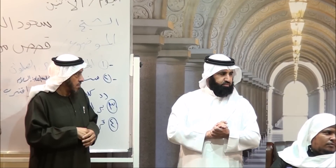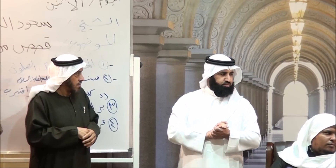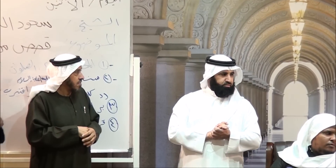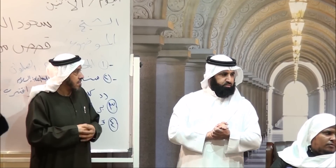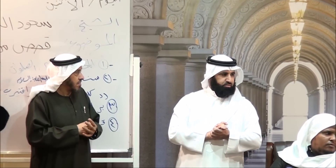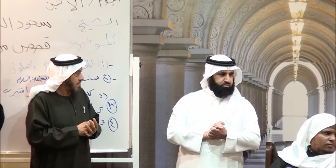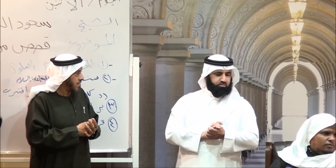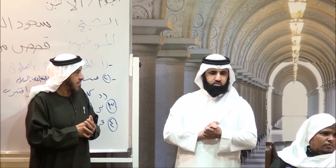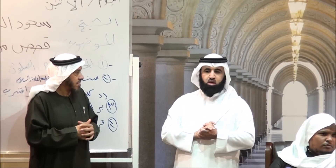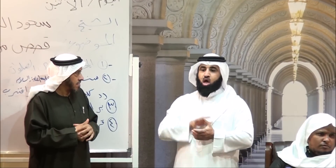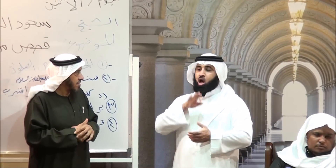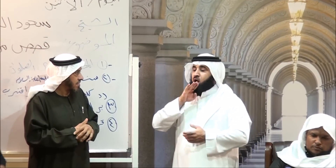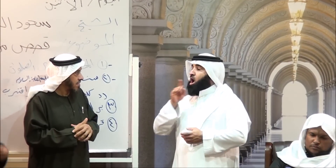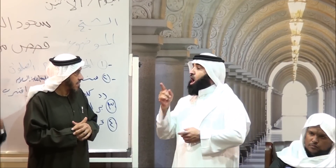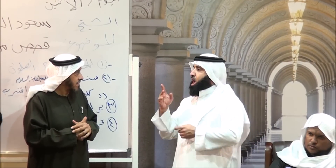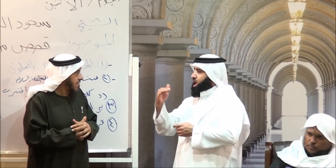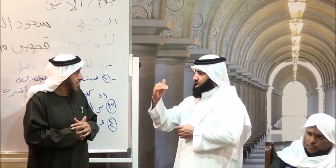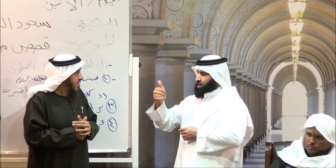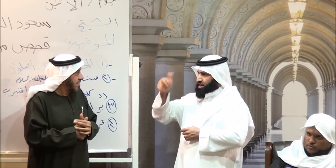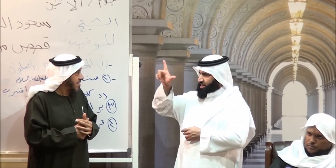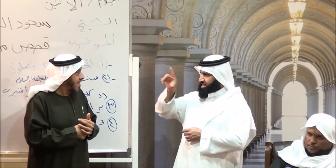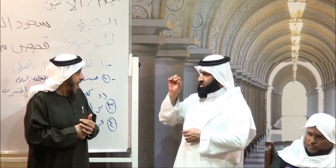كذلك زوجة الأب.